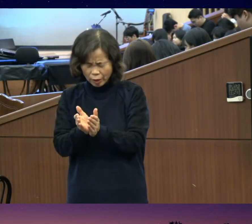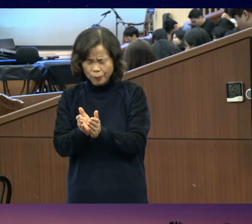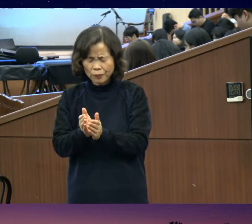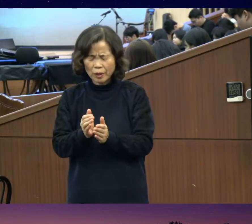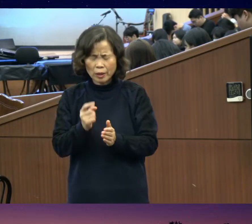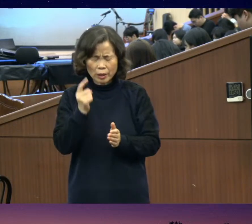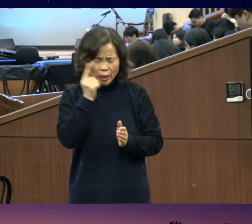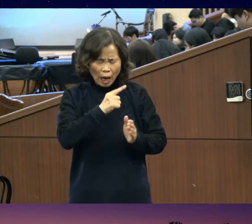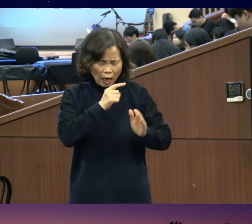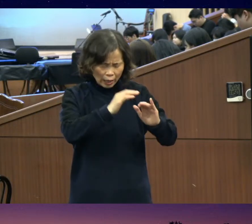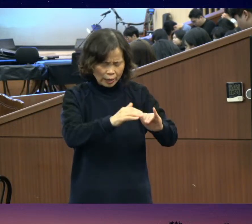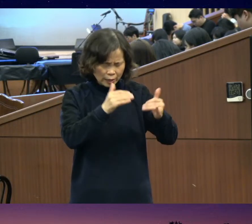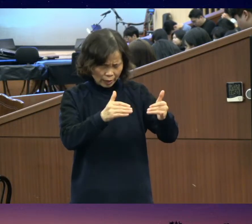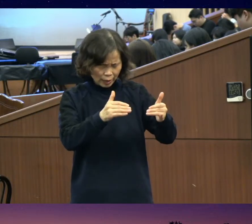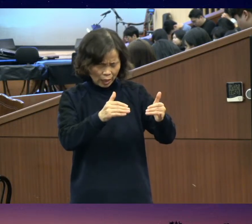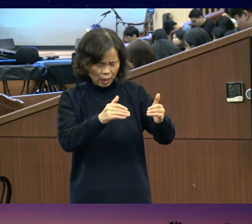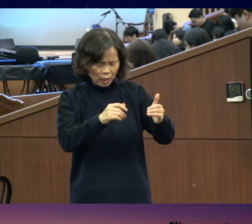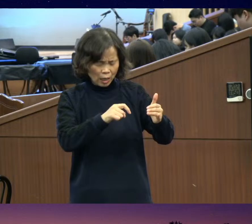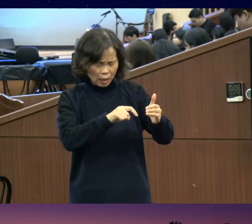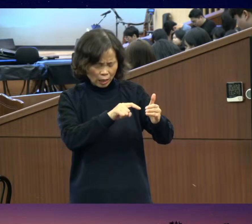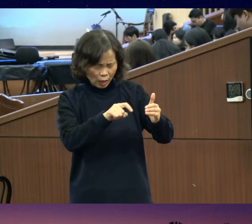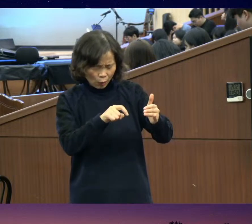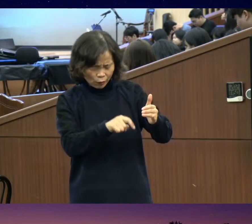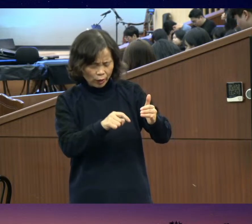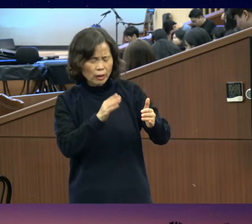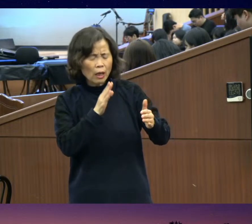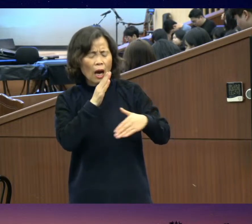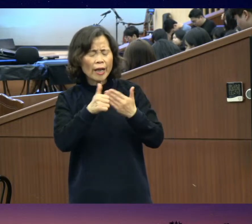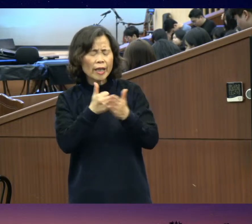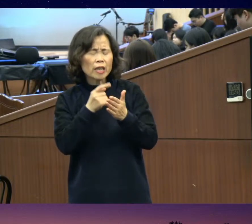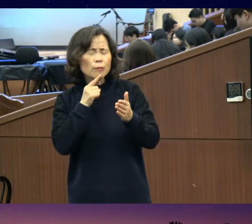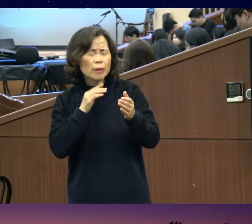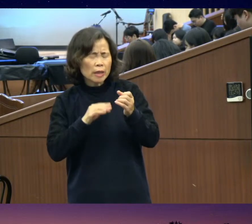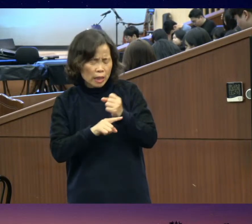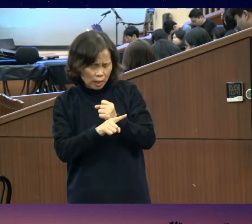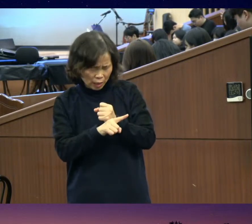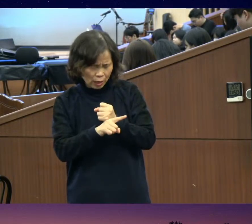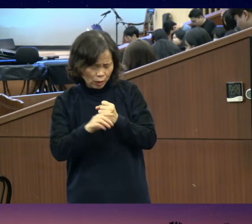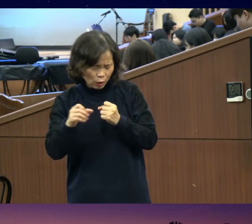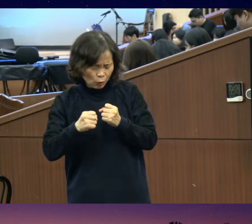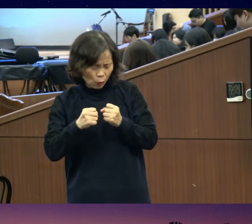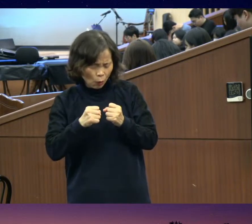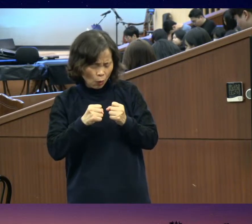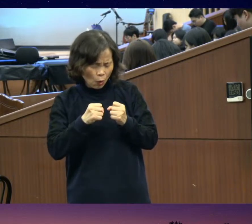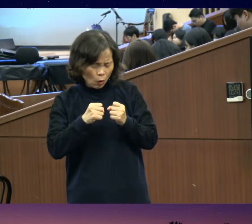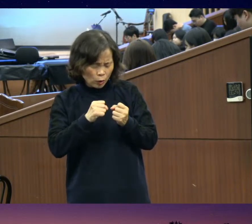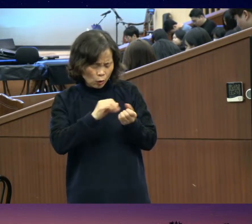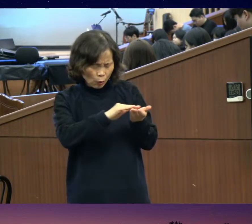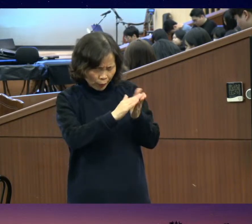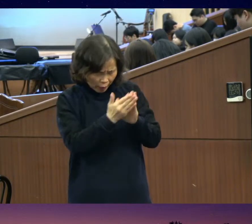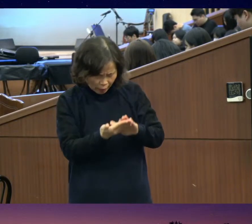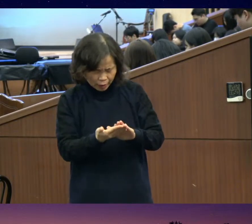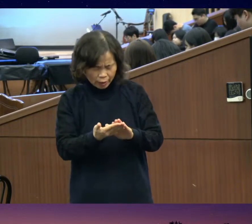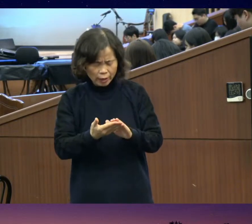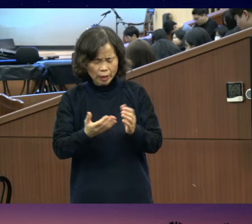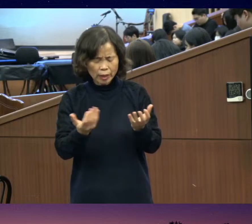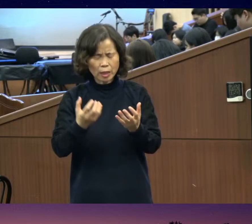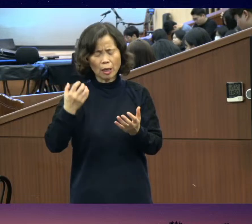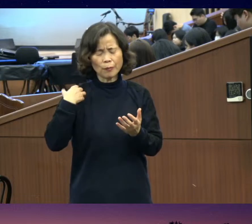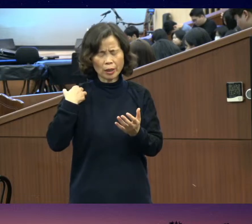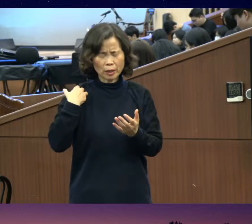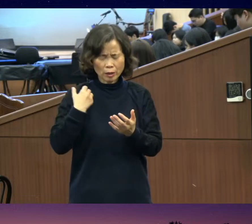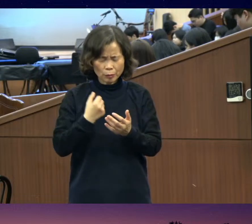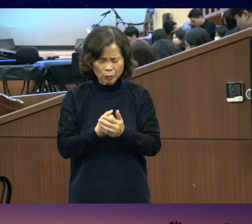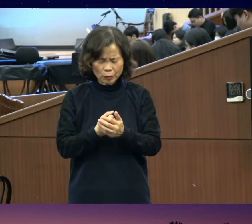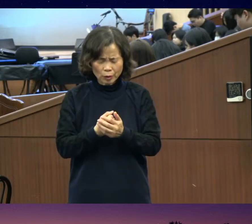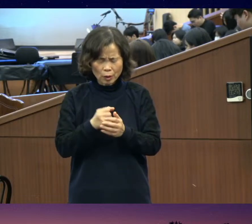가운데 구별된 거룩한 백성들로 진리 가운데 보호받고 세워지게 하여 주셔서 하나님이 세우신 곳곳에